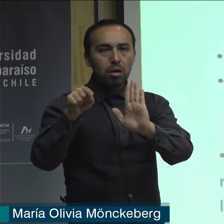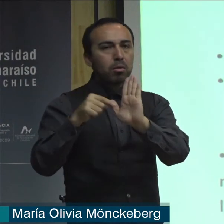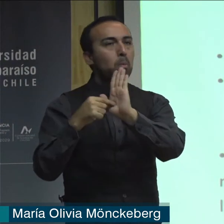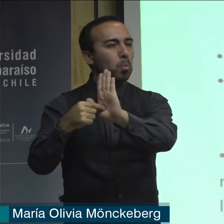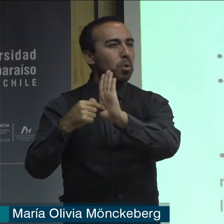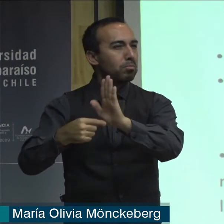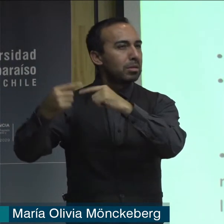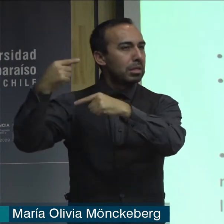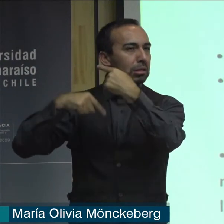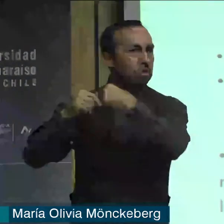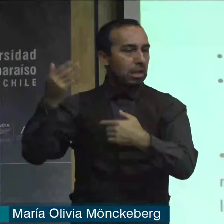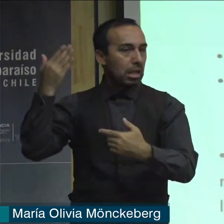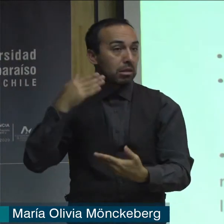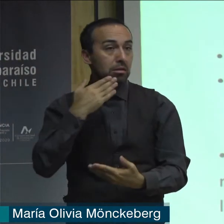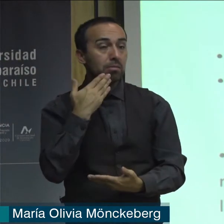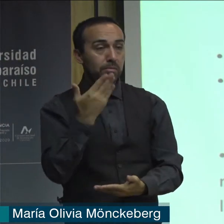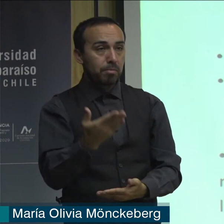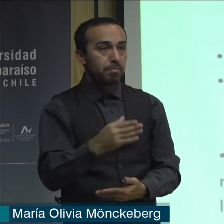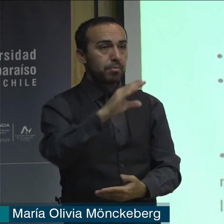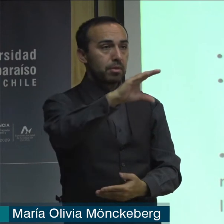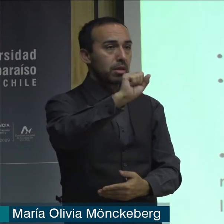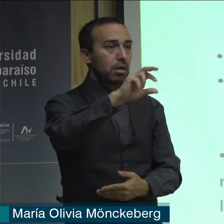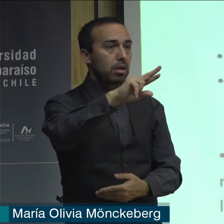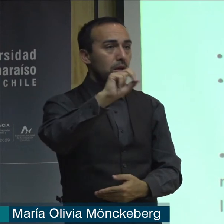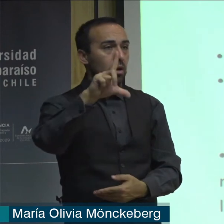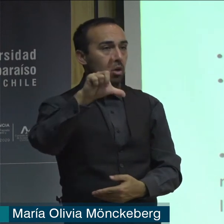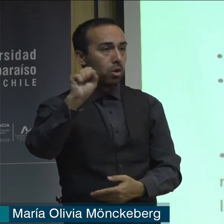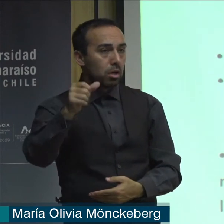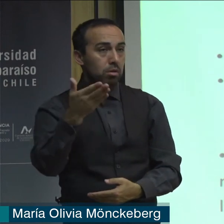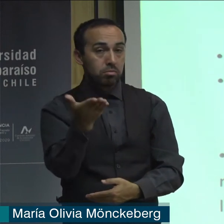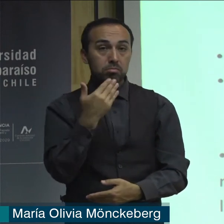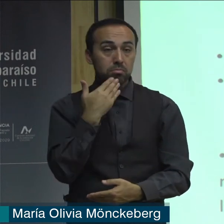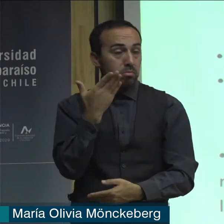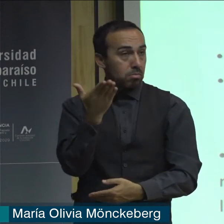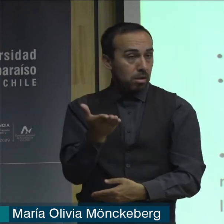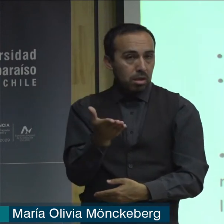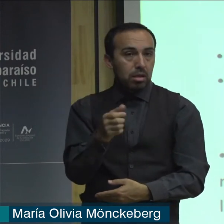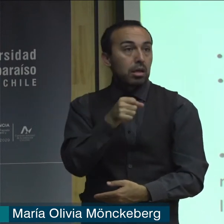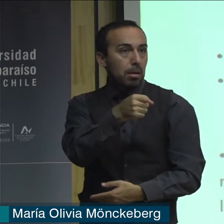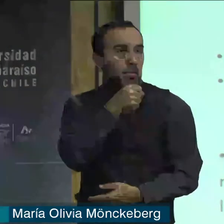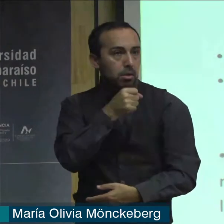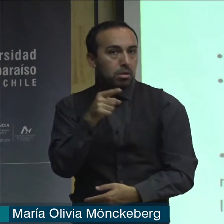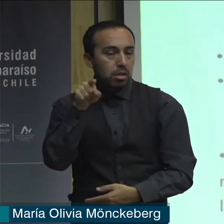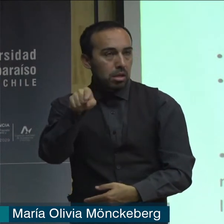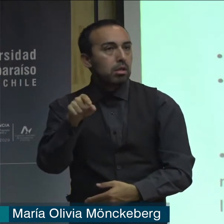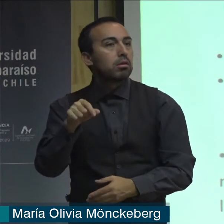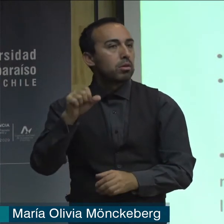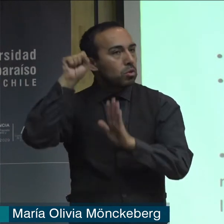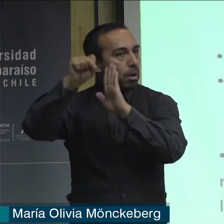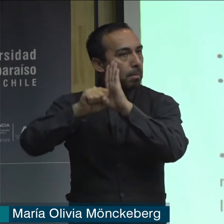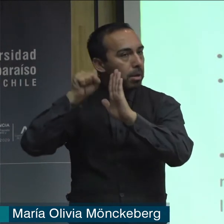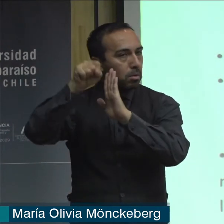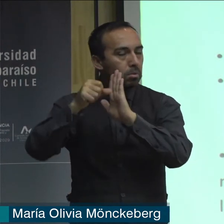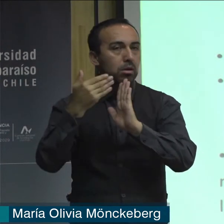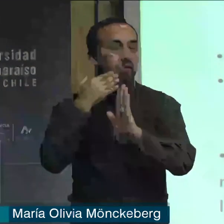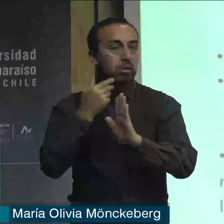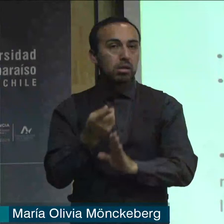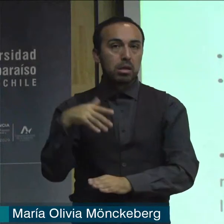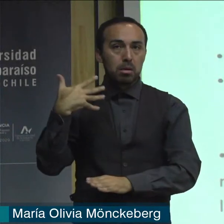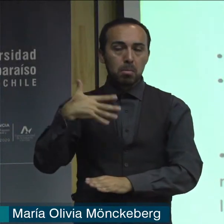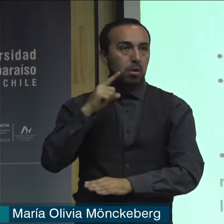así que de la Carola fuente la periodista que Es bien interesante ver eso también bueno